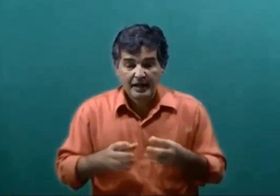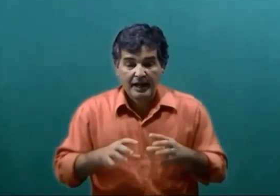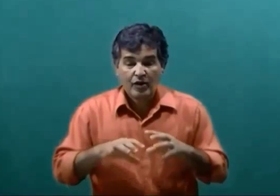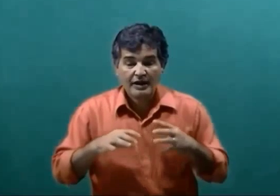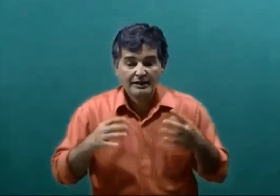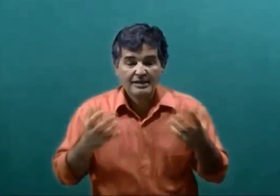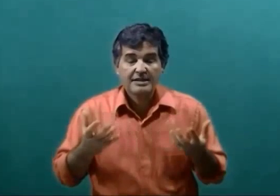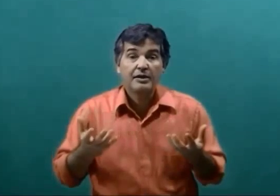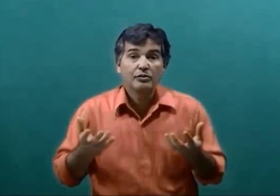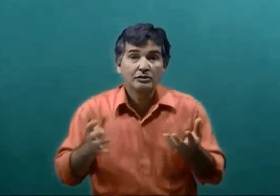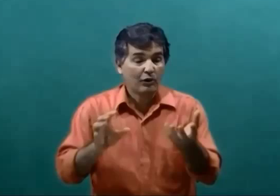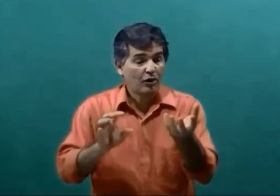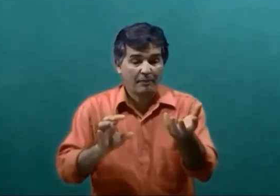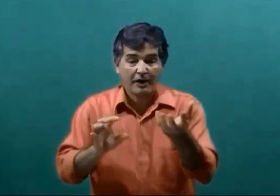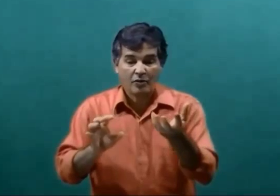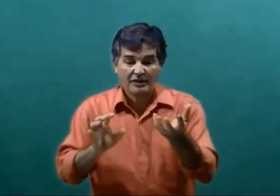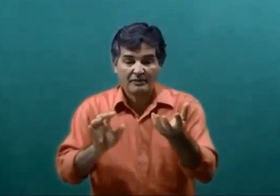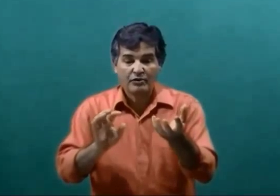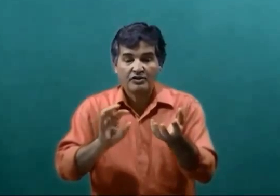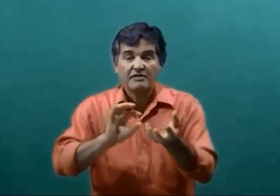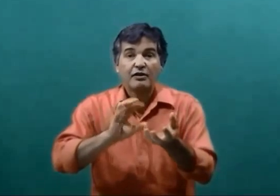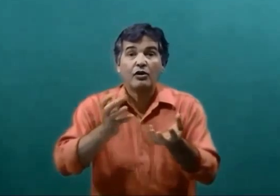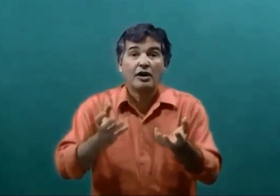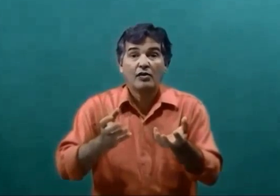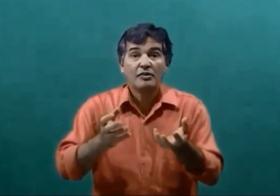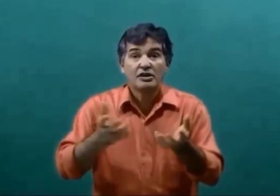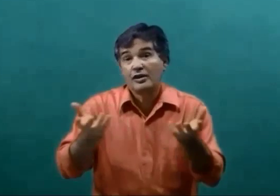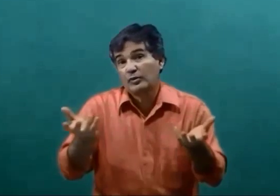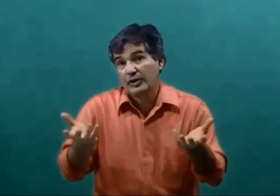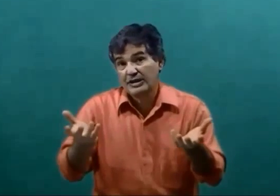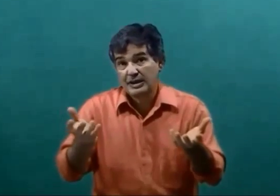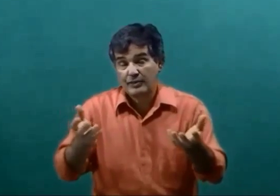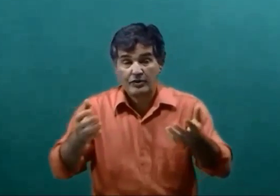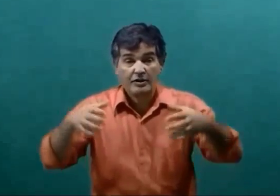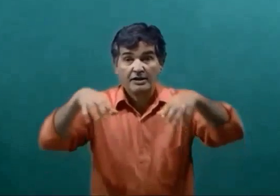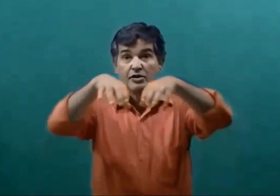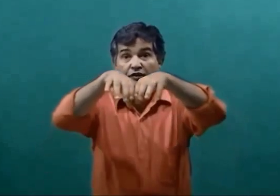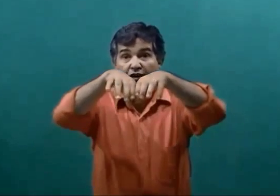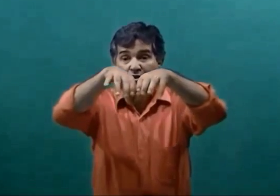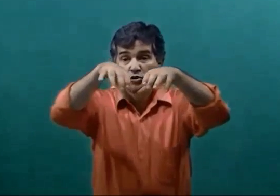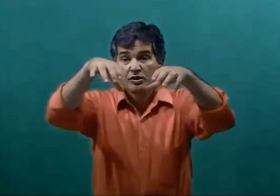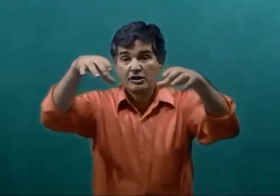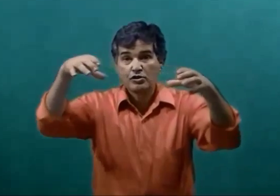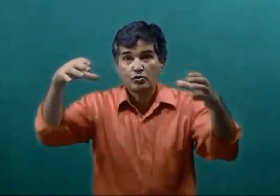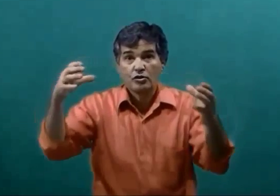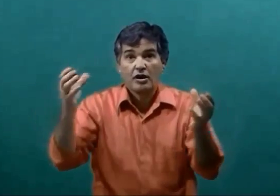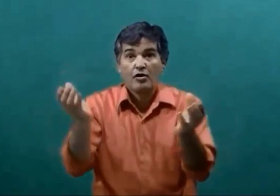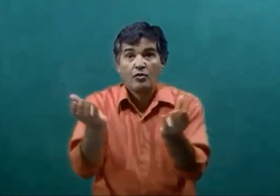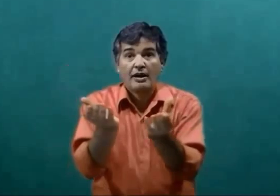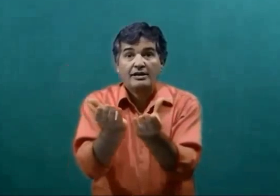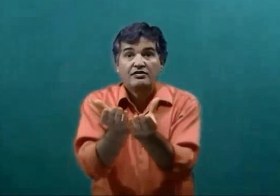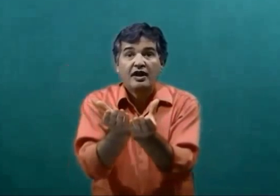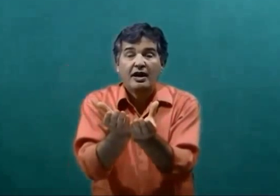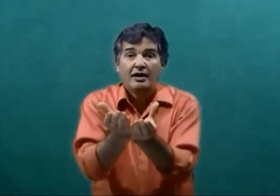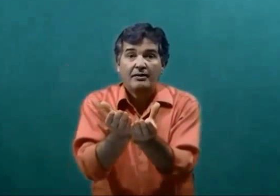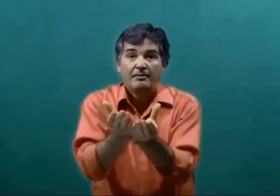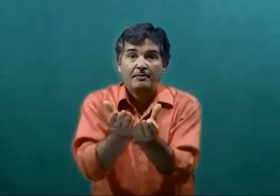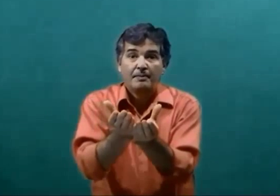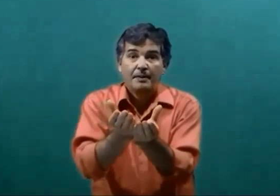a orientação com a palma da mão, você vai colocar o objeto. Por exemplo, se eu faço isto, é uma esfera.